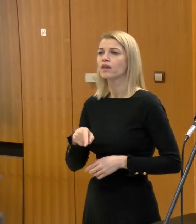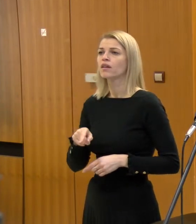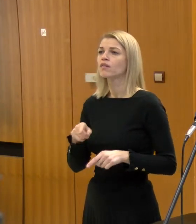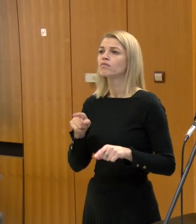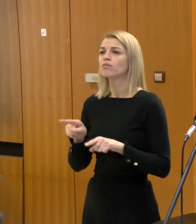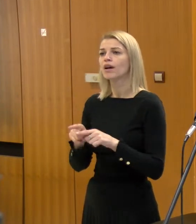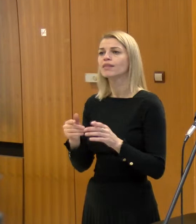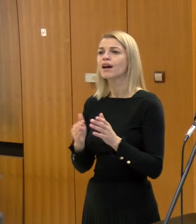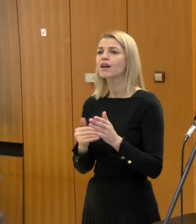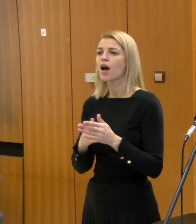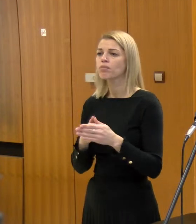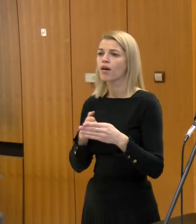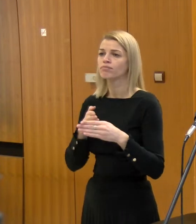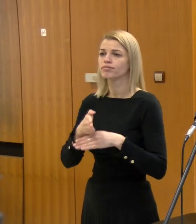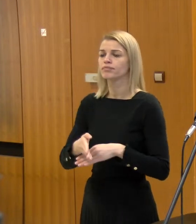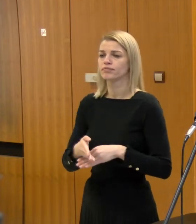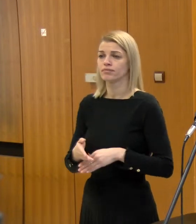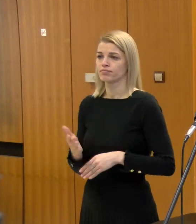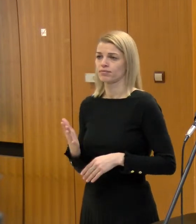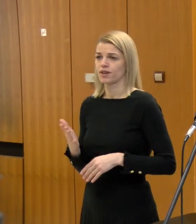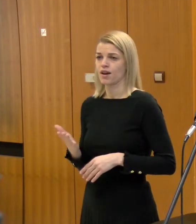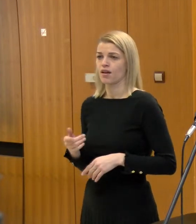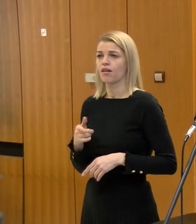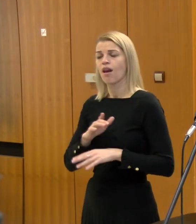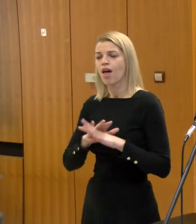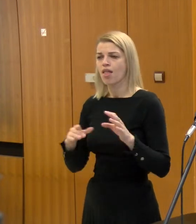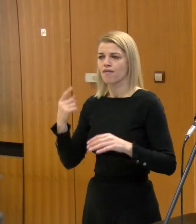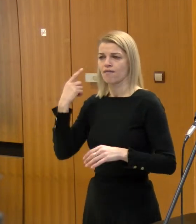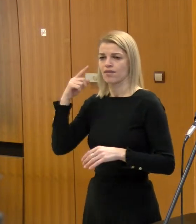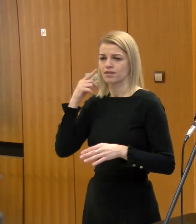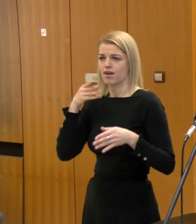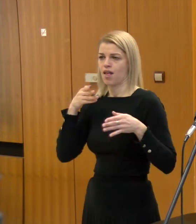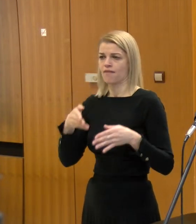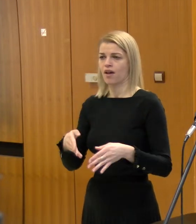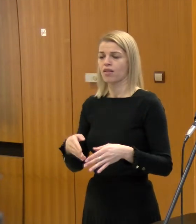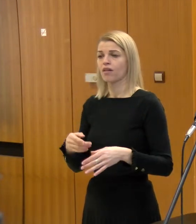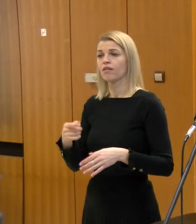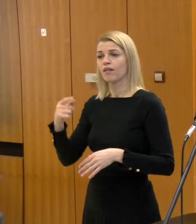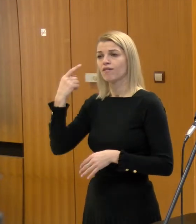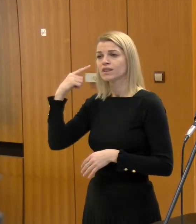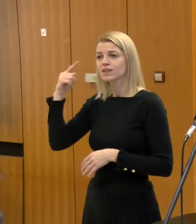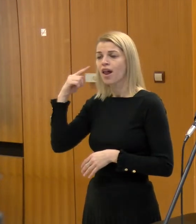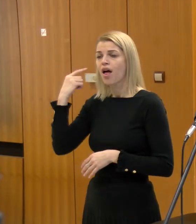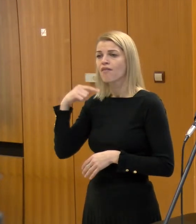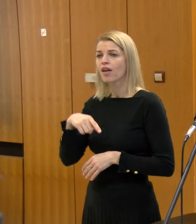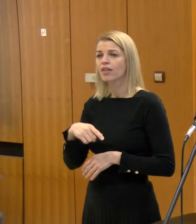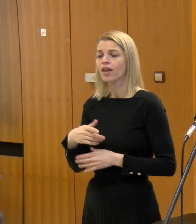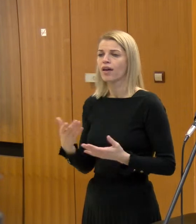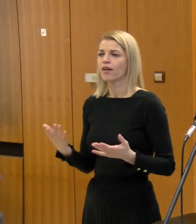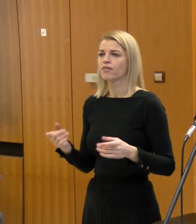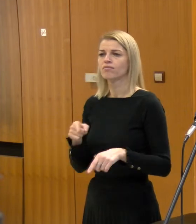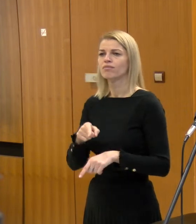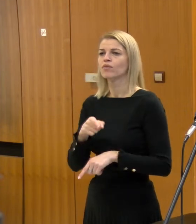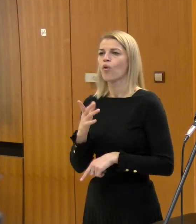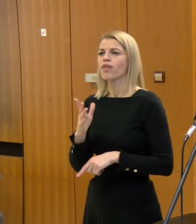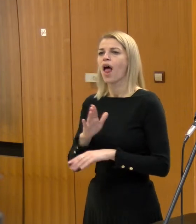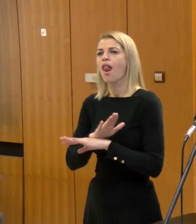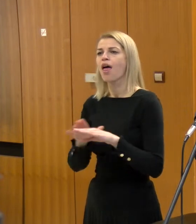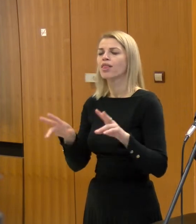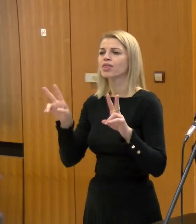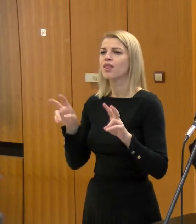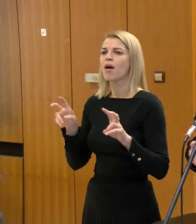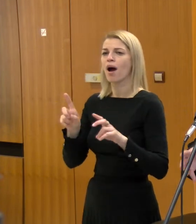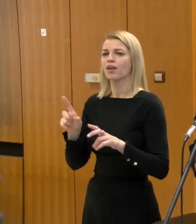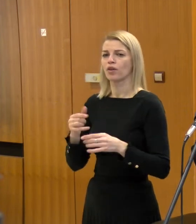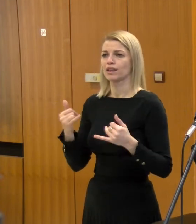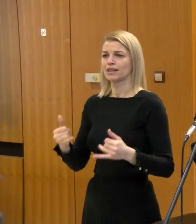bolo treba prekročiť. Bavíme sa naozaj o vzdelávaní. Vzdelávanie vám, pozrite sa, to nie sú len tie témy, na ktoré sa